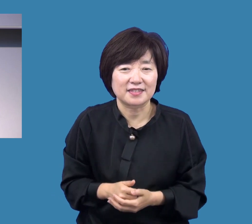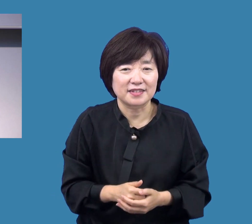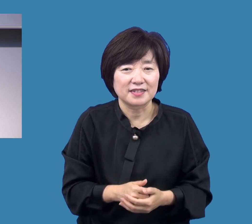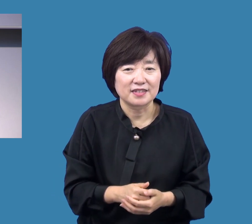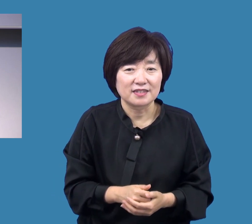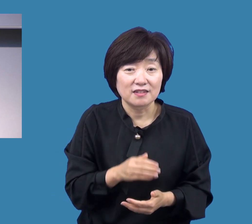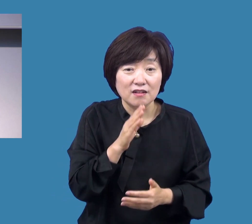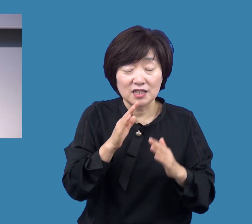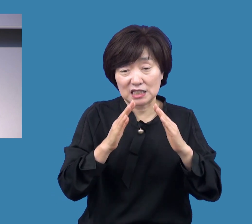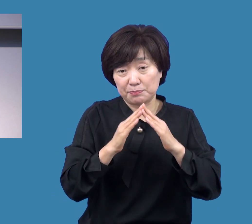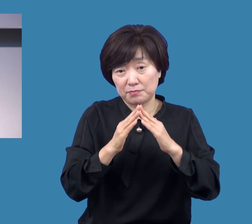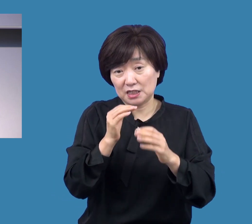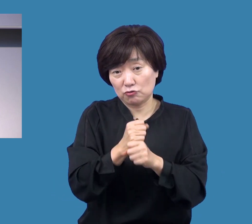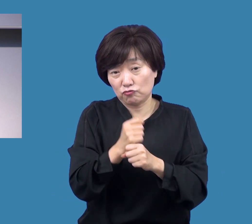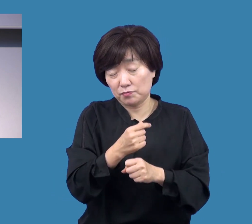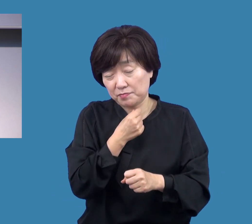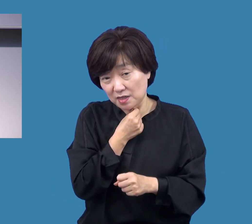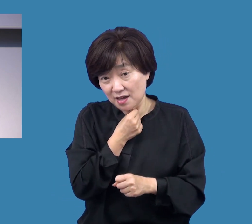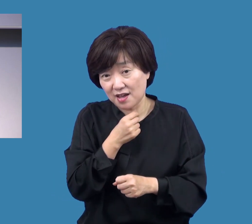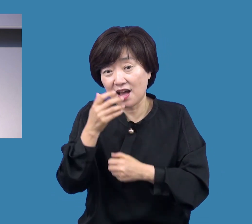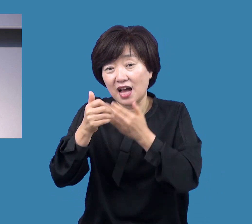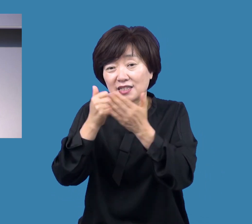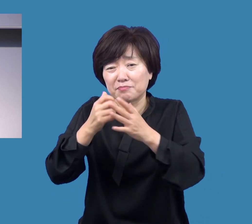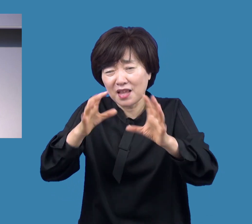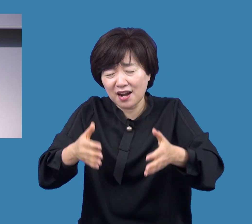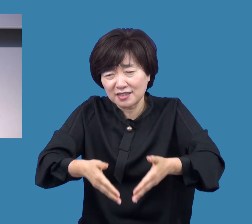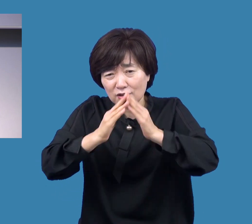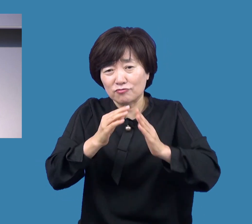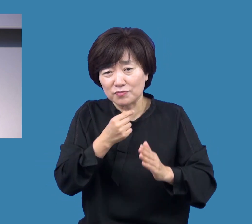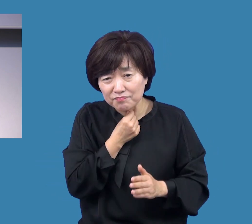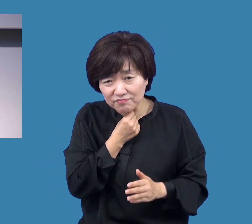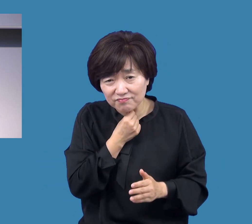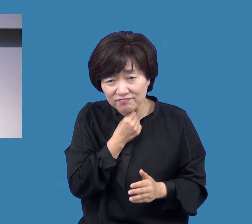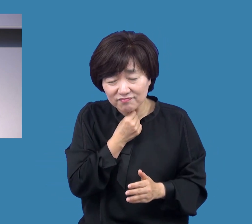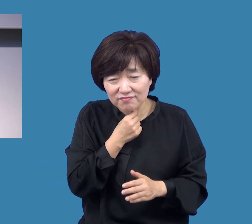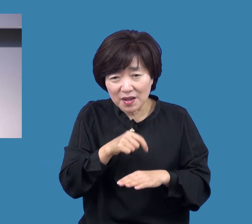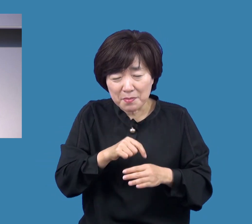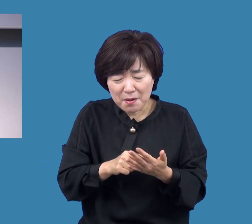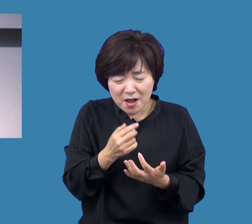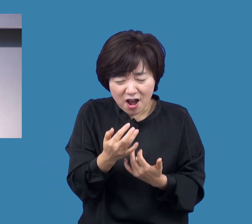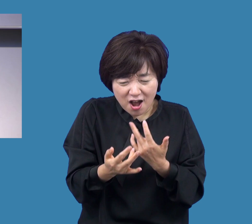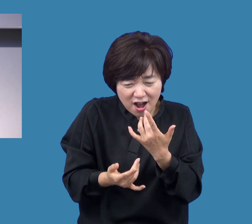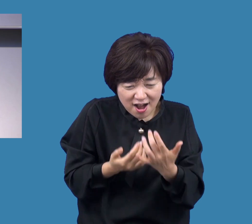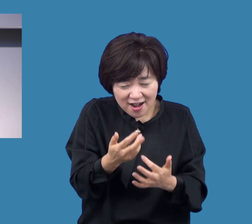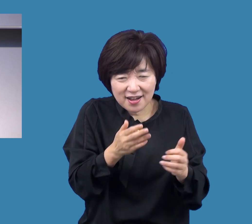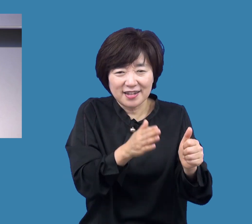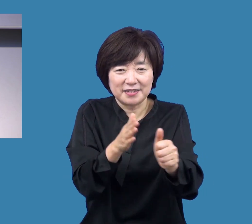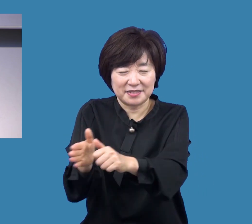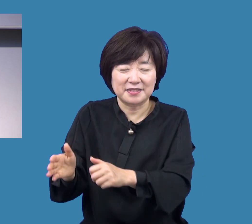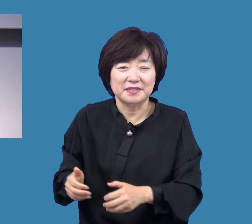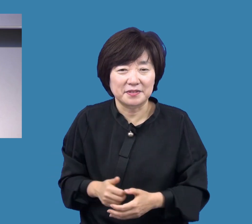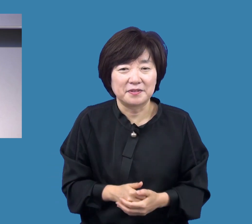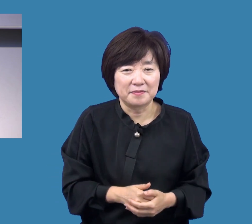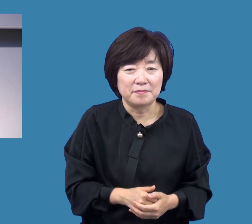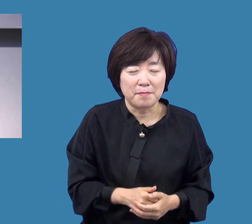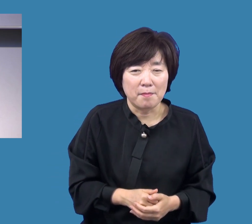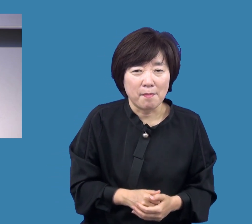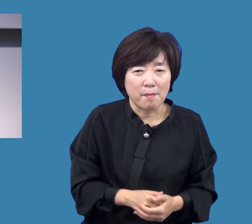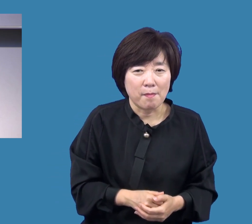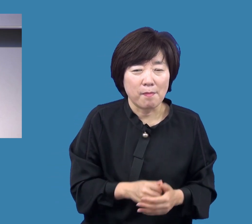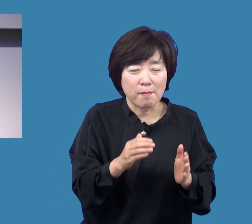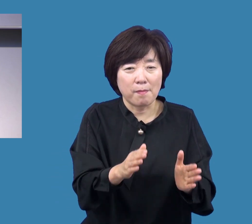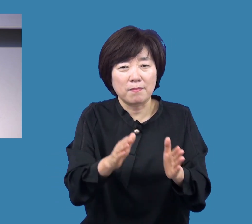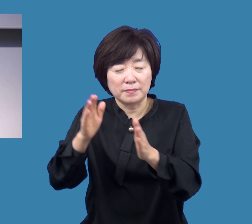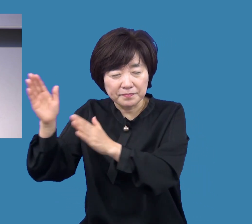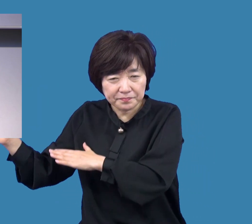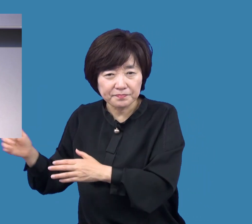정말 집 짓고 싶잖아. 진짜 하나님의 나라 세우고 싶잖아요. 그 열망으로 은사들을 사모하시기를 바랍니다. 자,